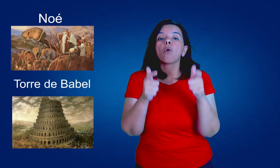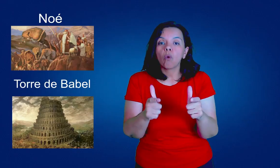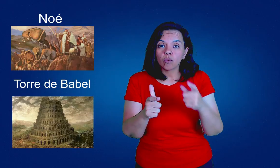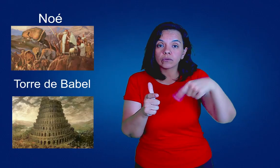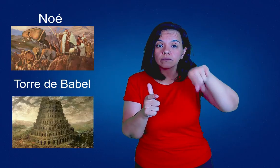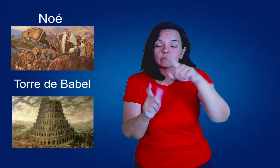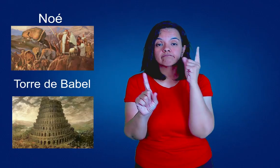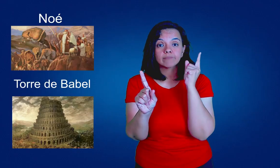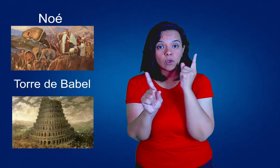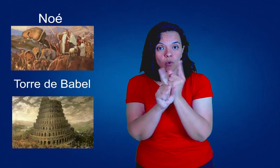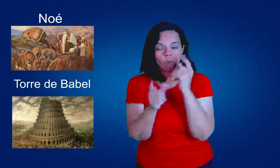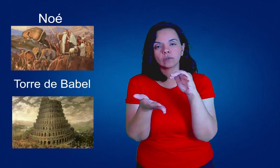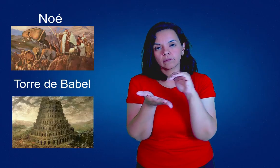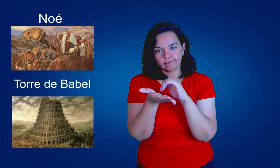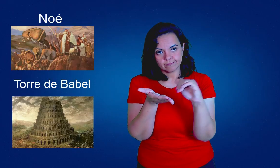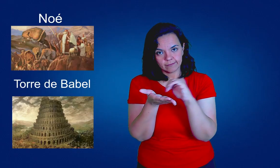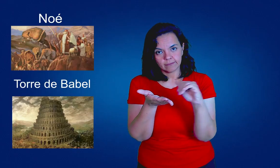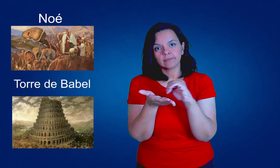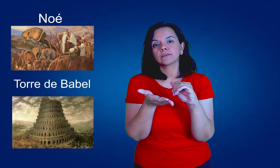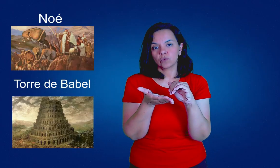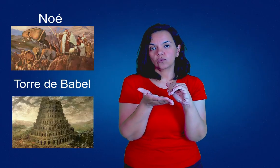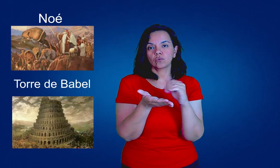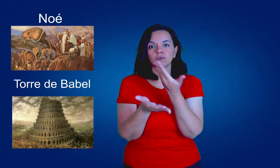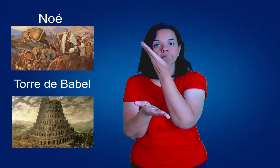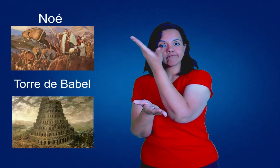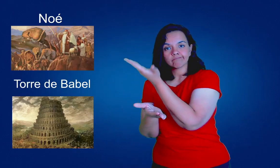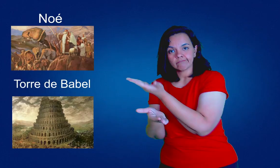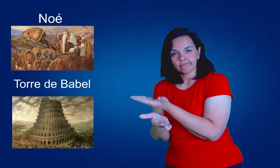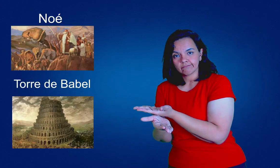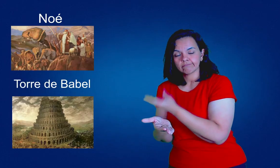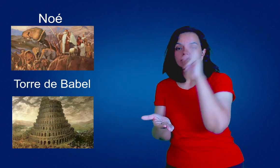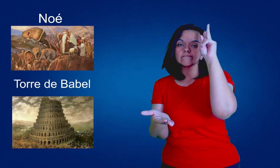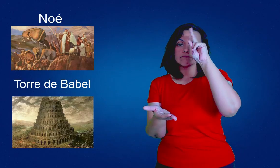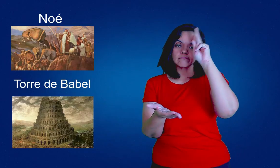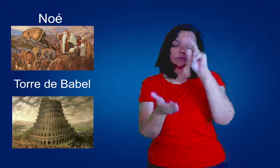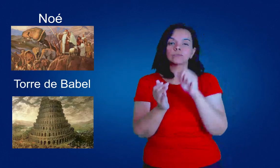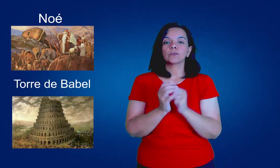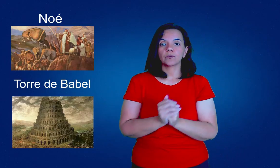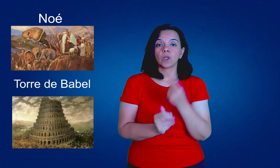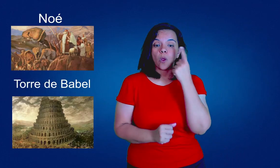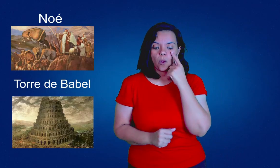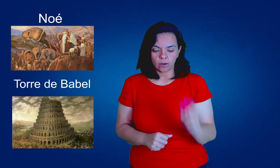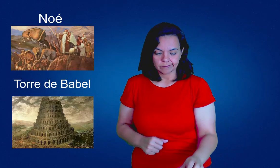apresentar aonde vocês podem encontrar as escrituras da aula de hoje.